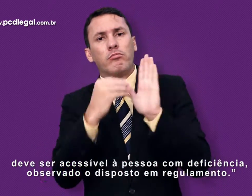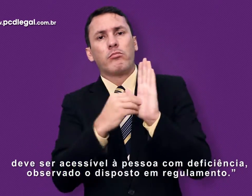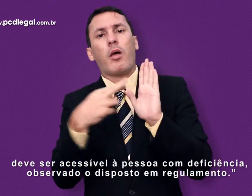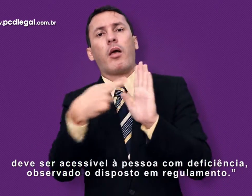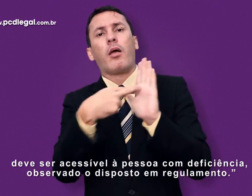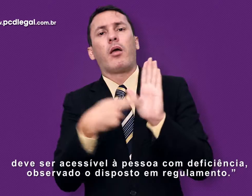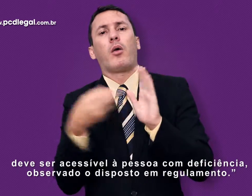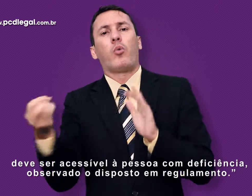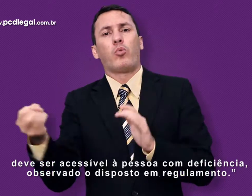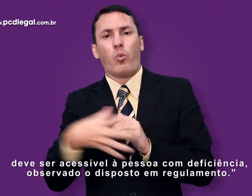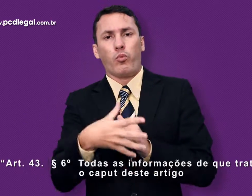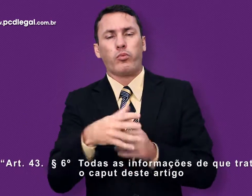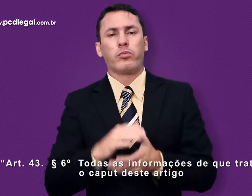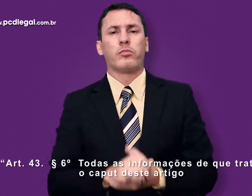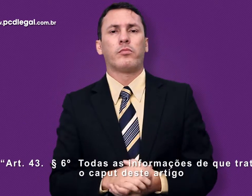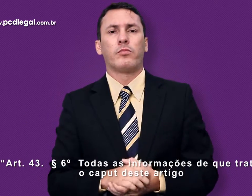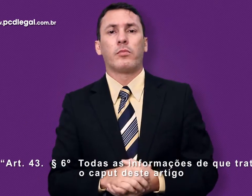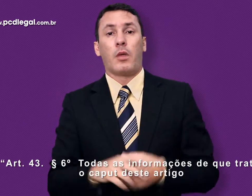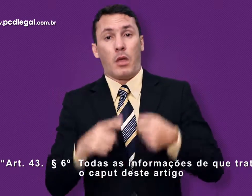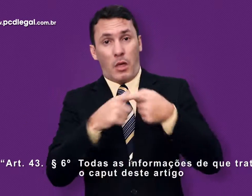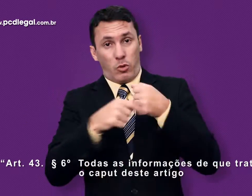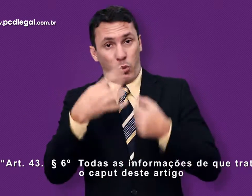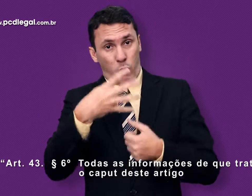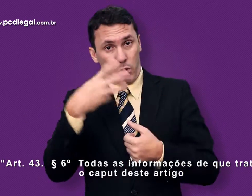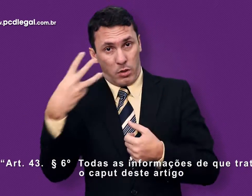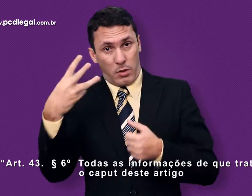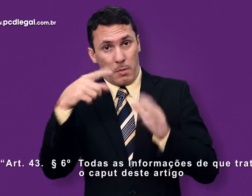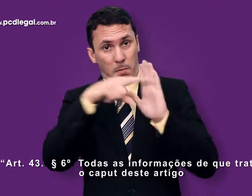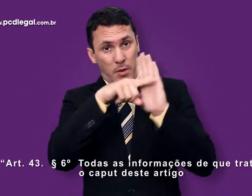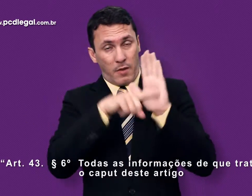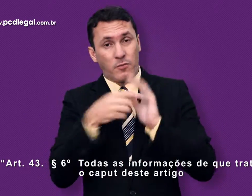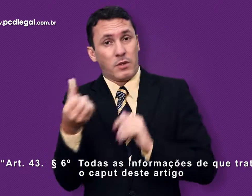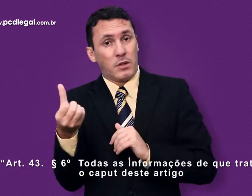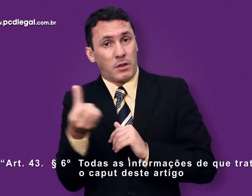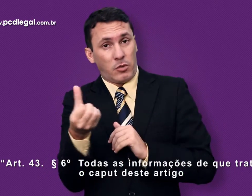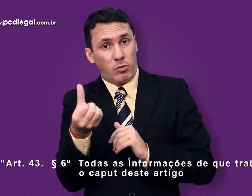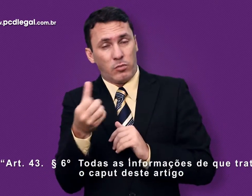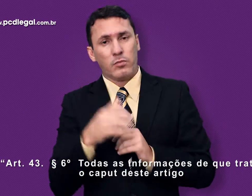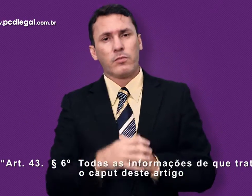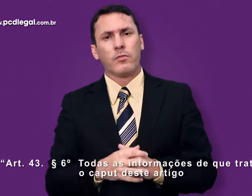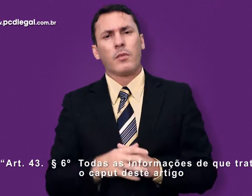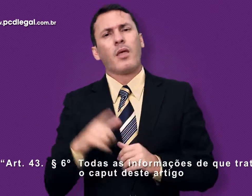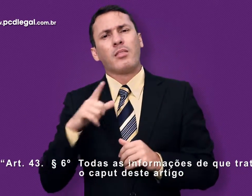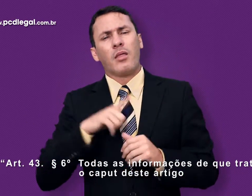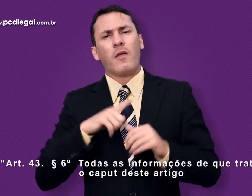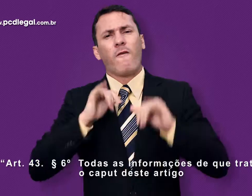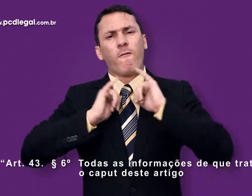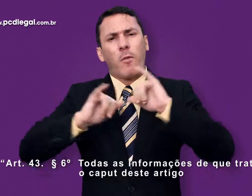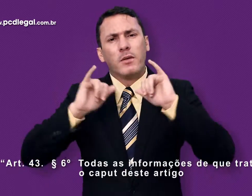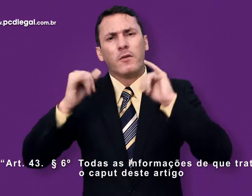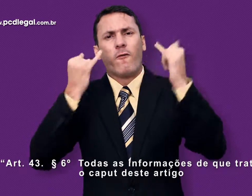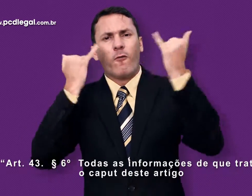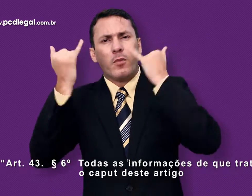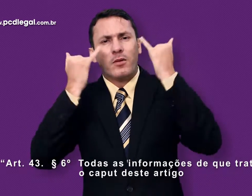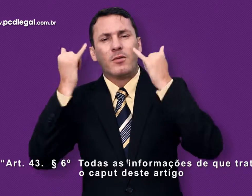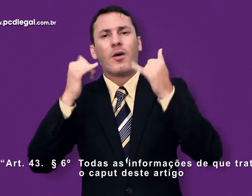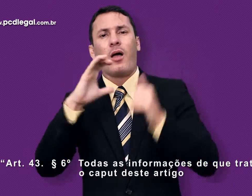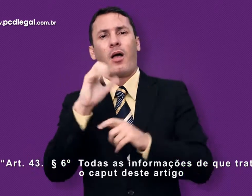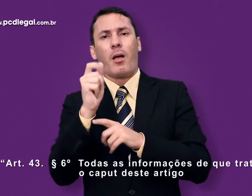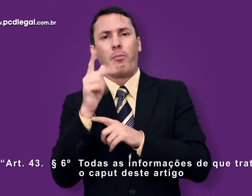em regulamento. Artigo 43. Parágrafo 6º. Todas as informações de que trata o caput